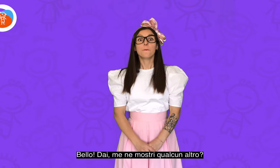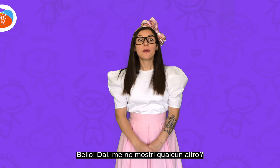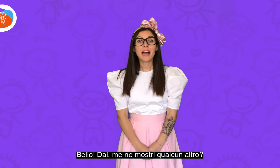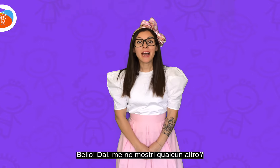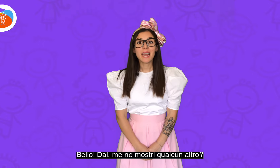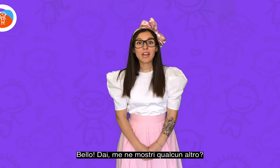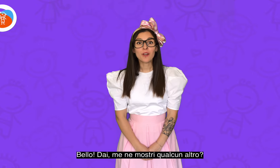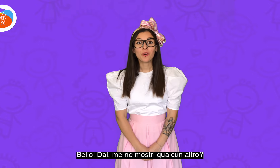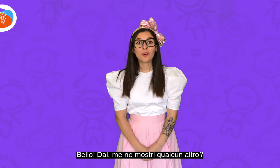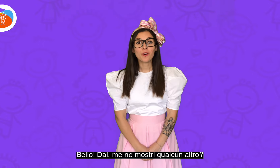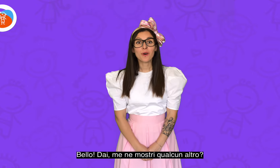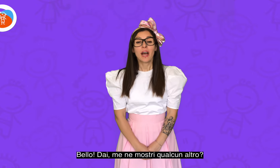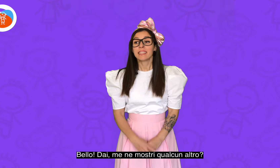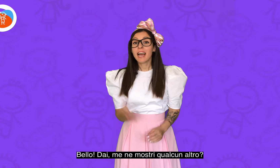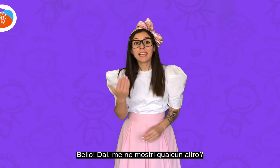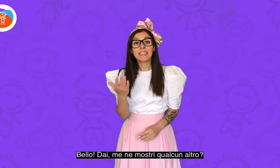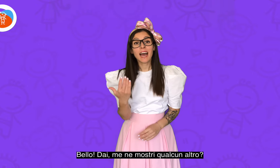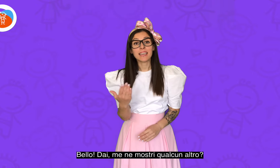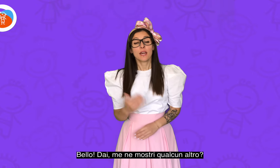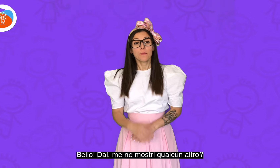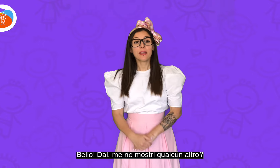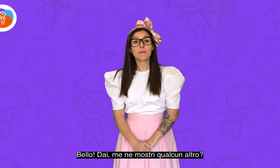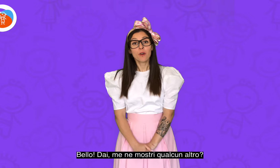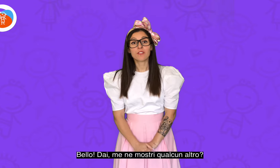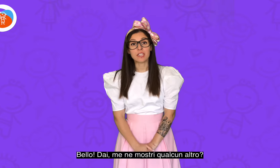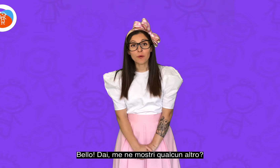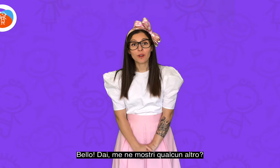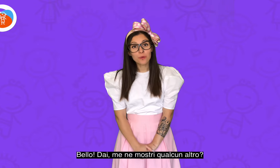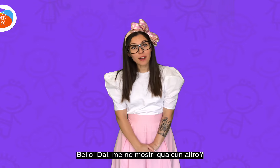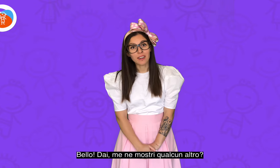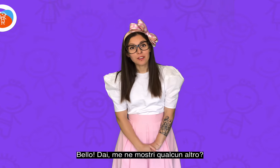Bello! Dai, dai! Me ne mostri qualcun altro?